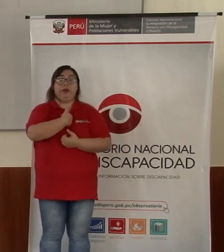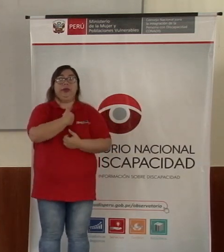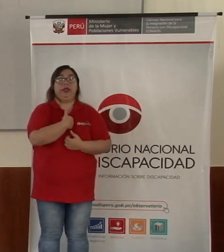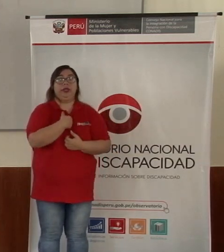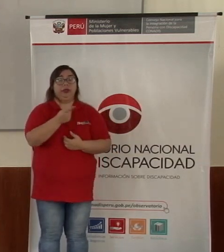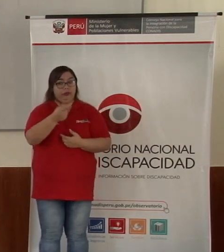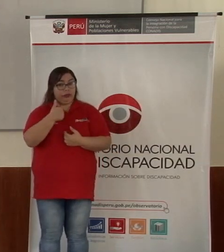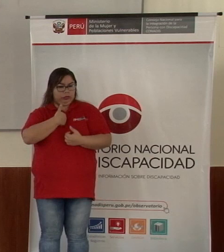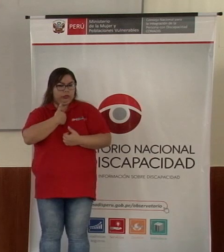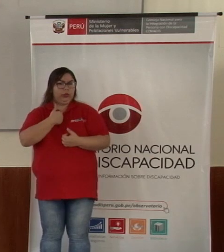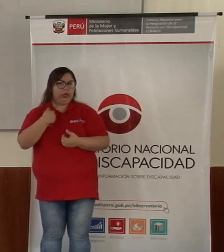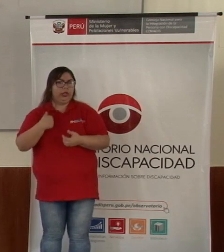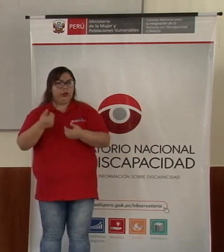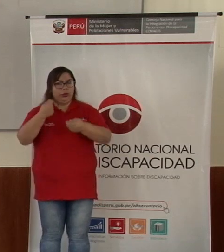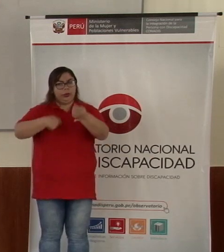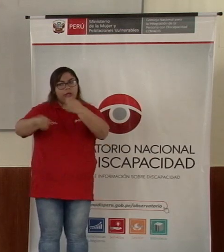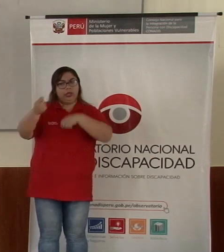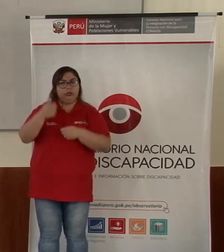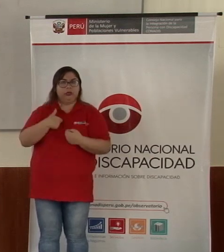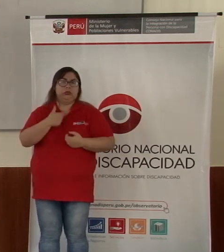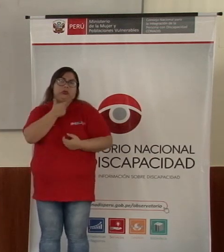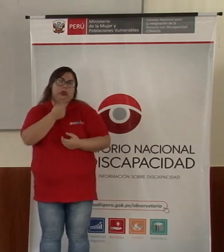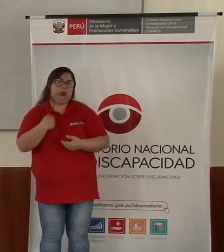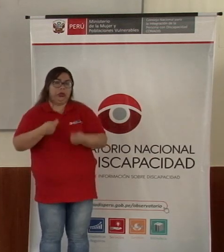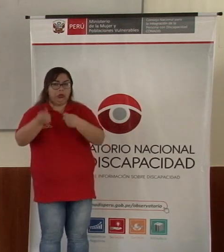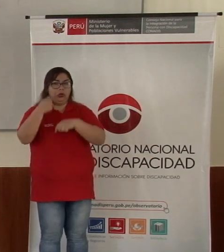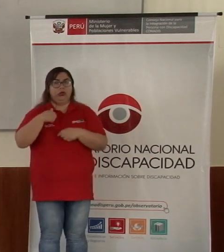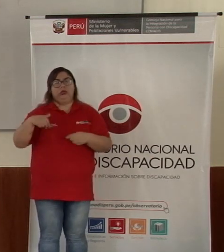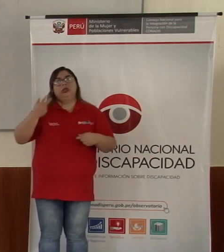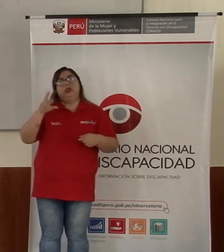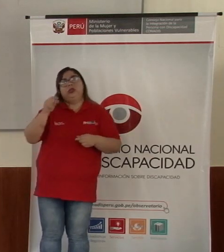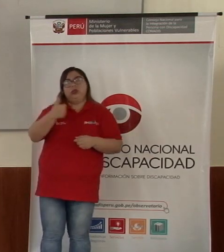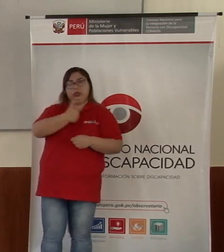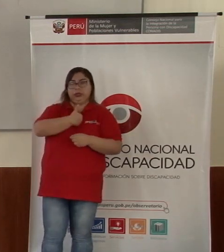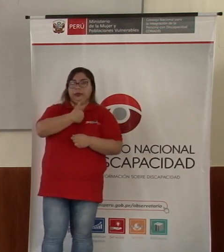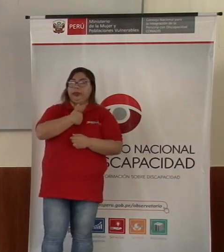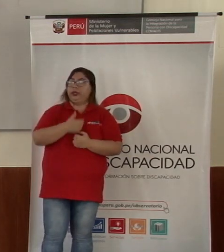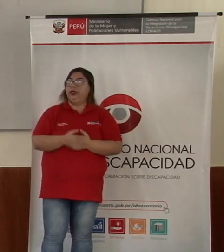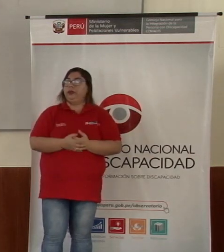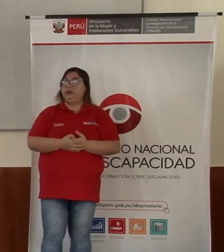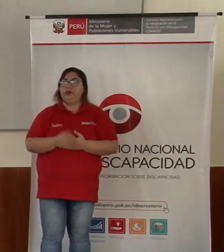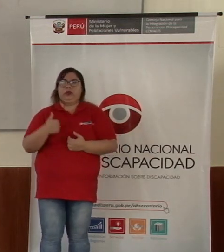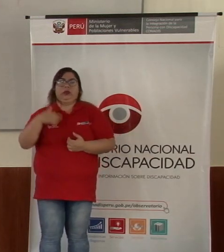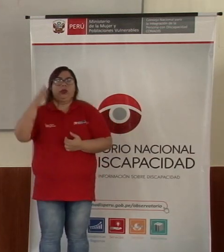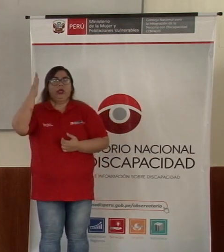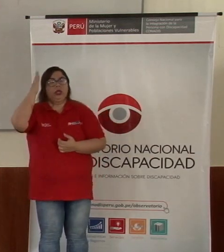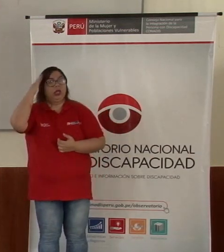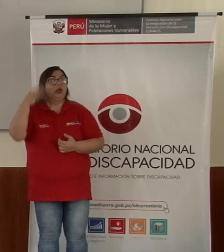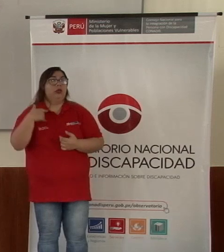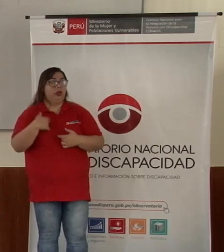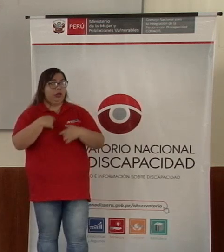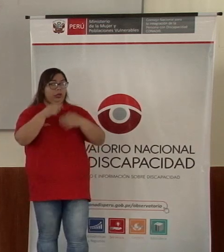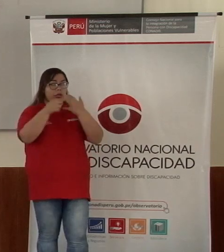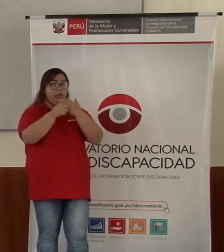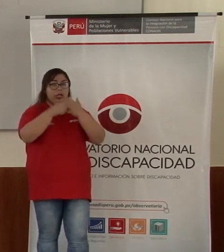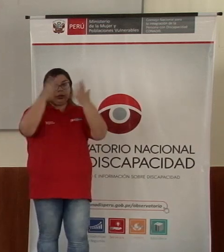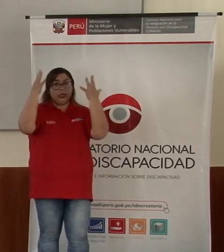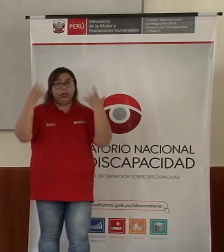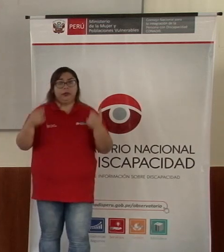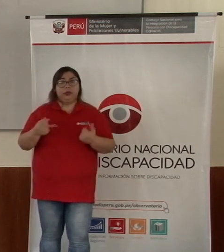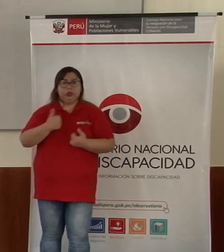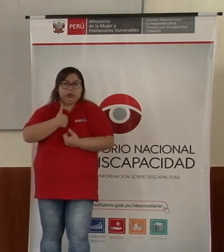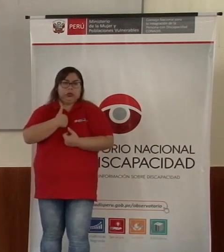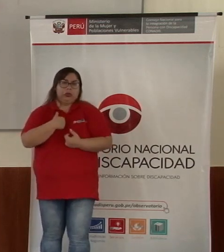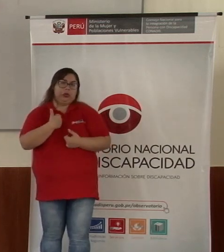la capacidad de vender. Si quieres lo haces, si quieres no lo haces. Tienes la capacidad de casarte. Si